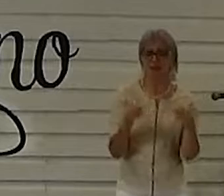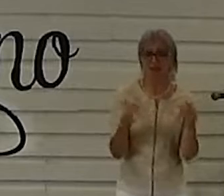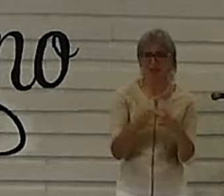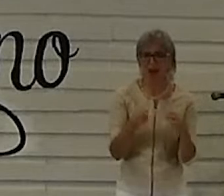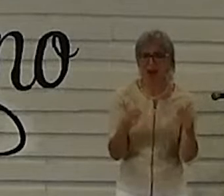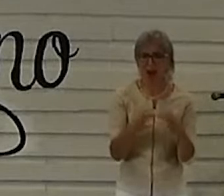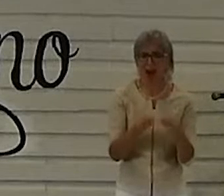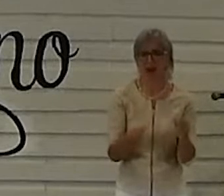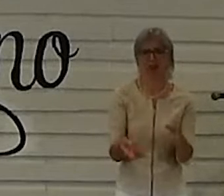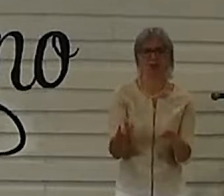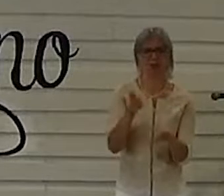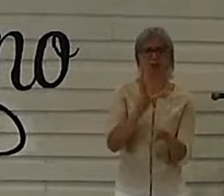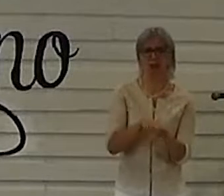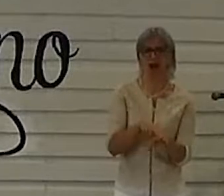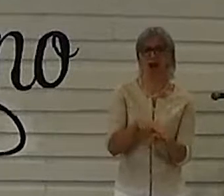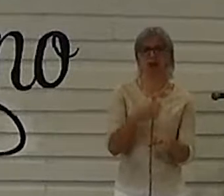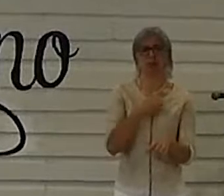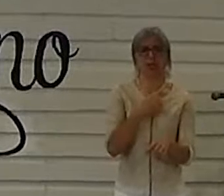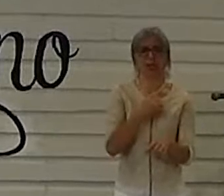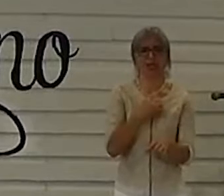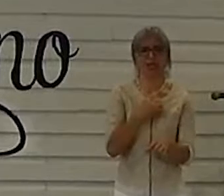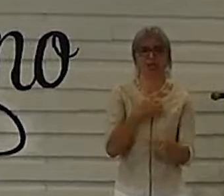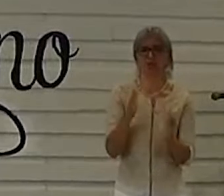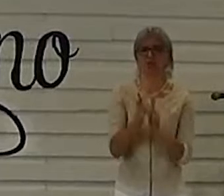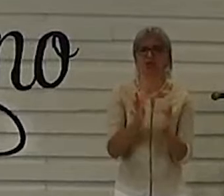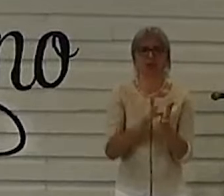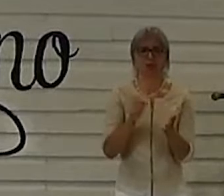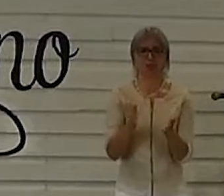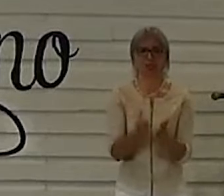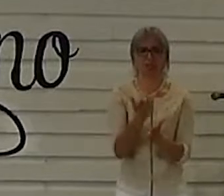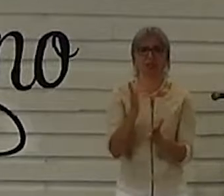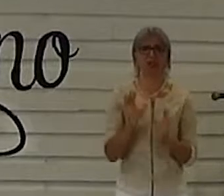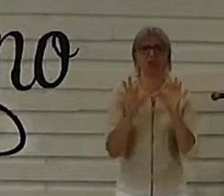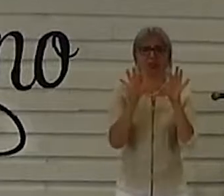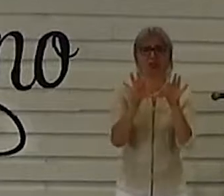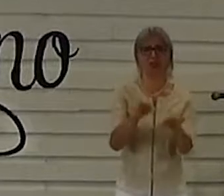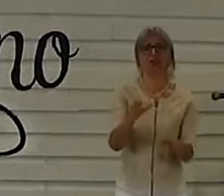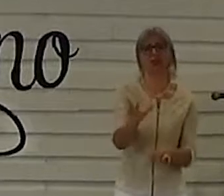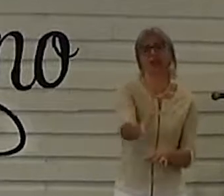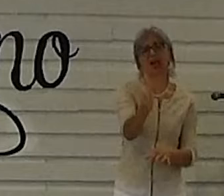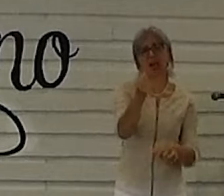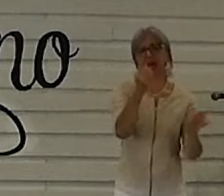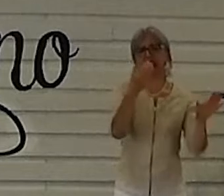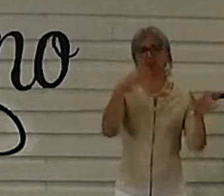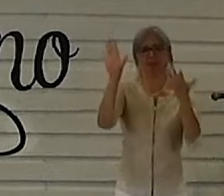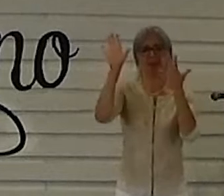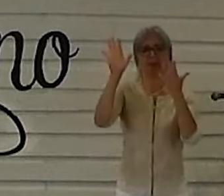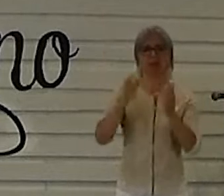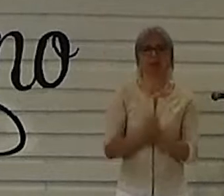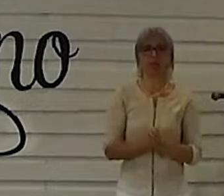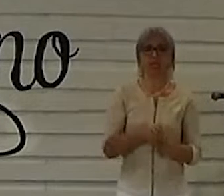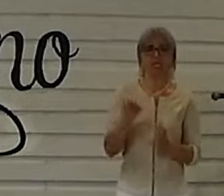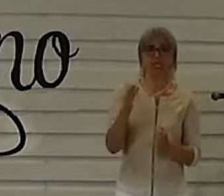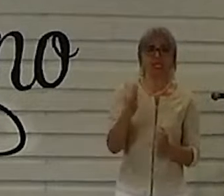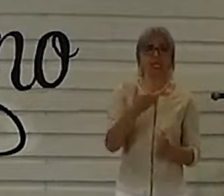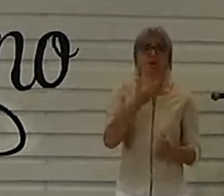salvarti. Senza Cristo Gesù in cielo non si va. Gesù ha detto: io sono